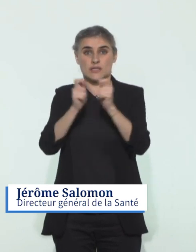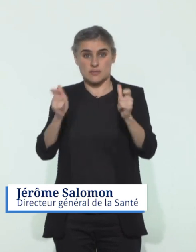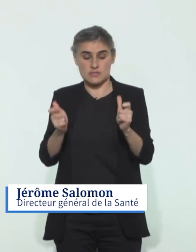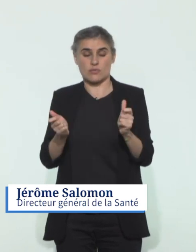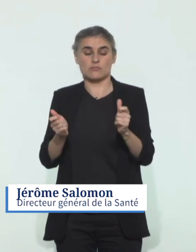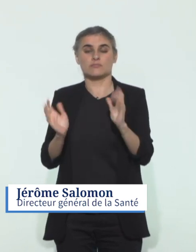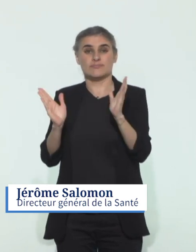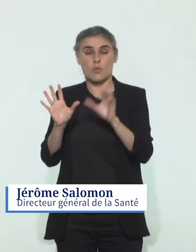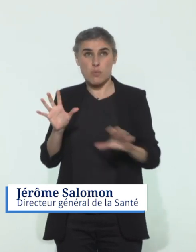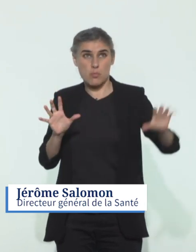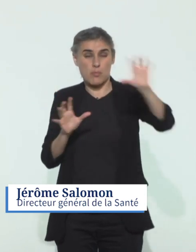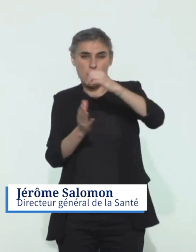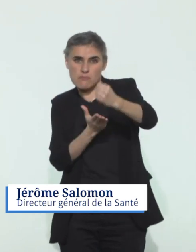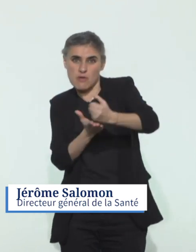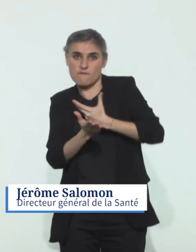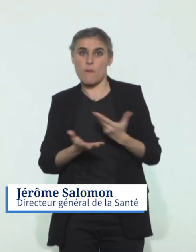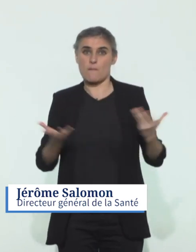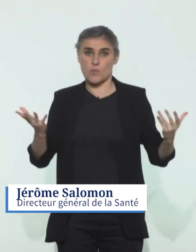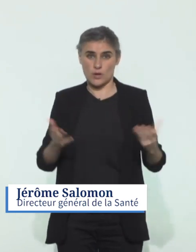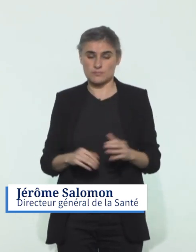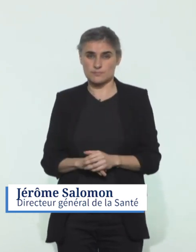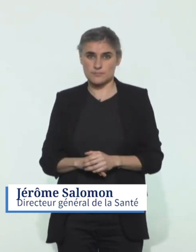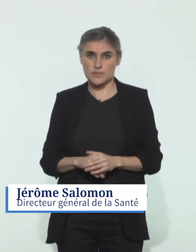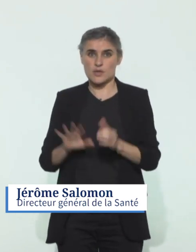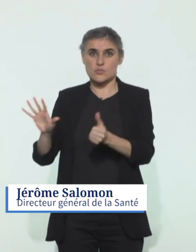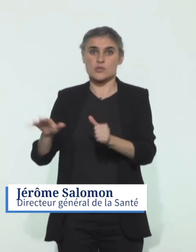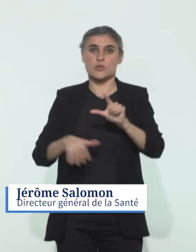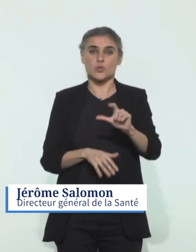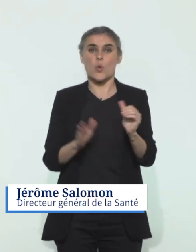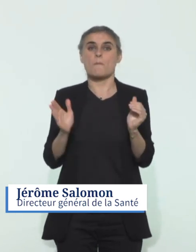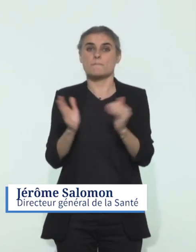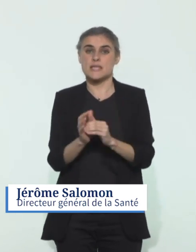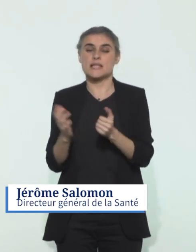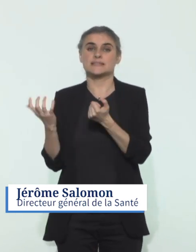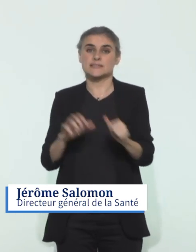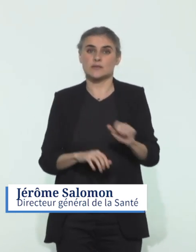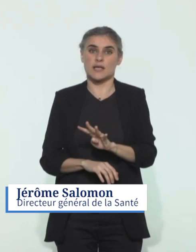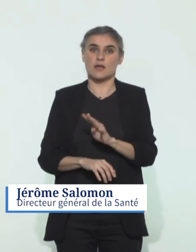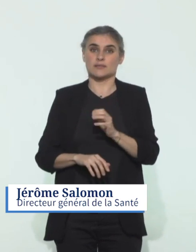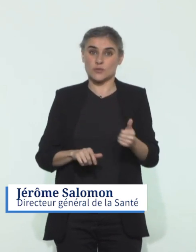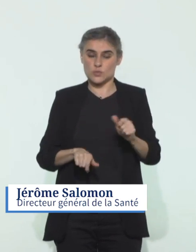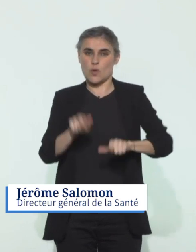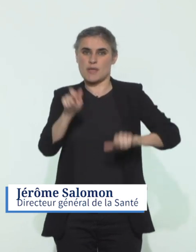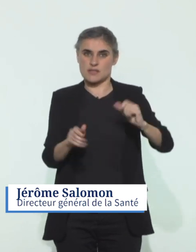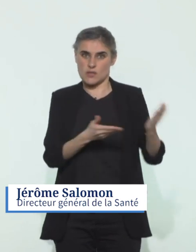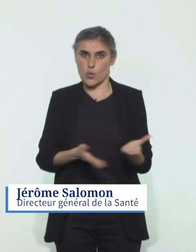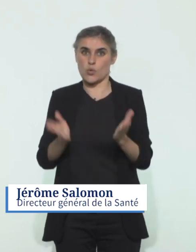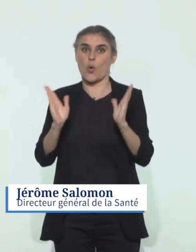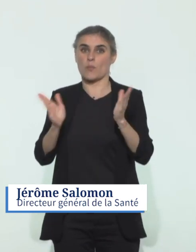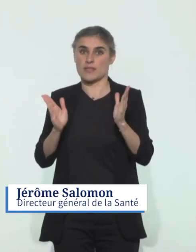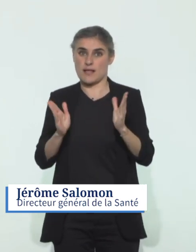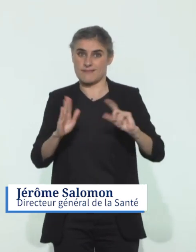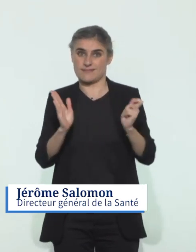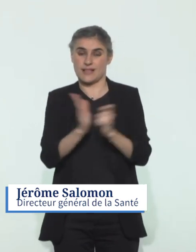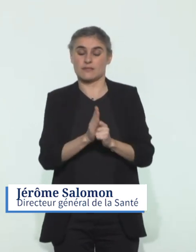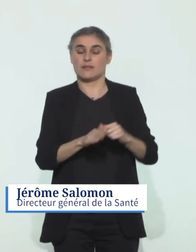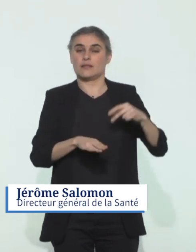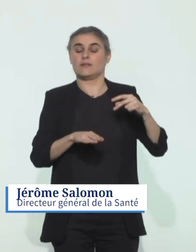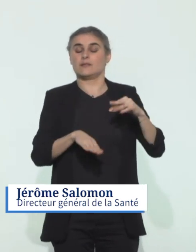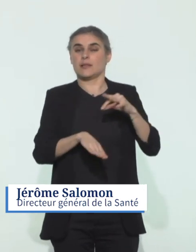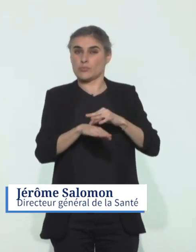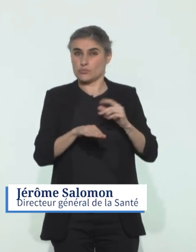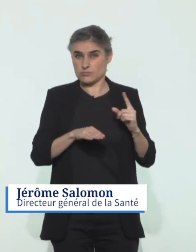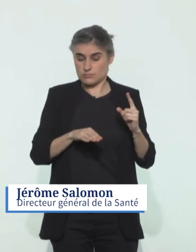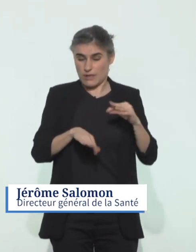état de près de 62 641 hospitalisations depuis le début de l'épidémie. Vous imaginez